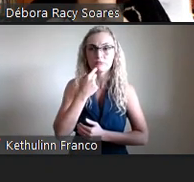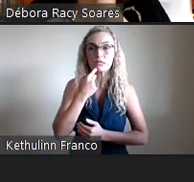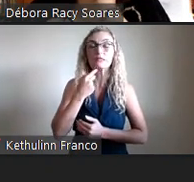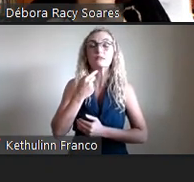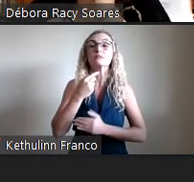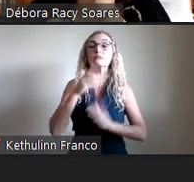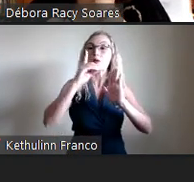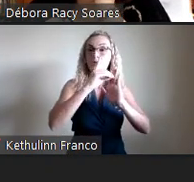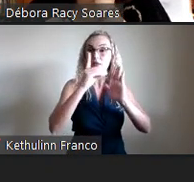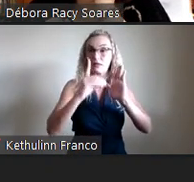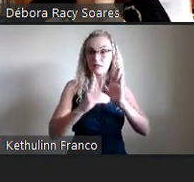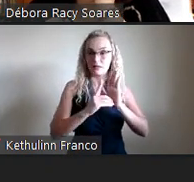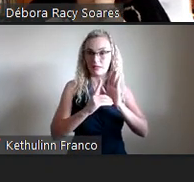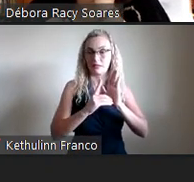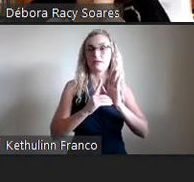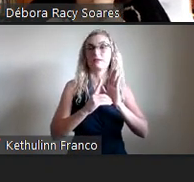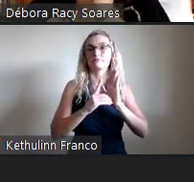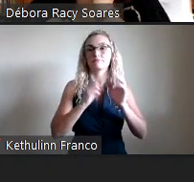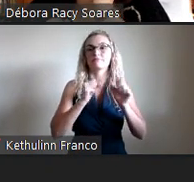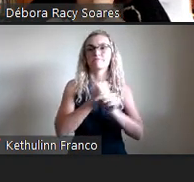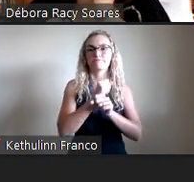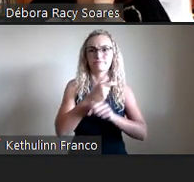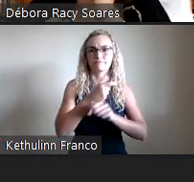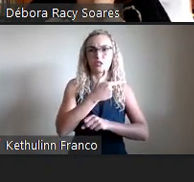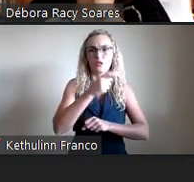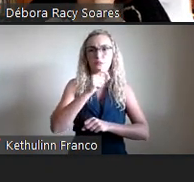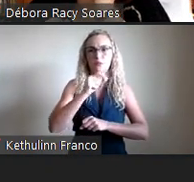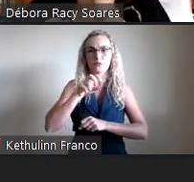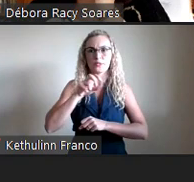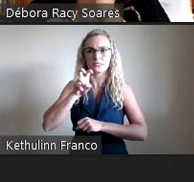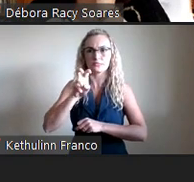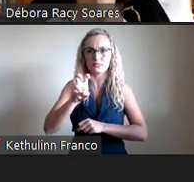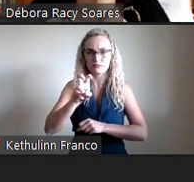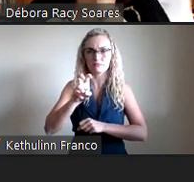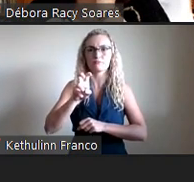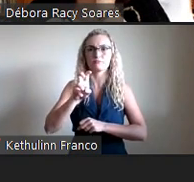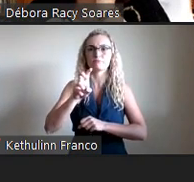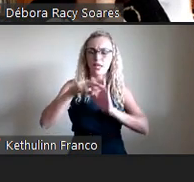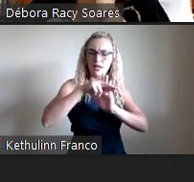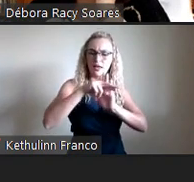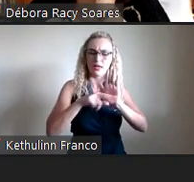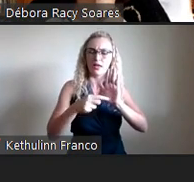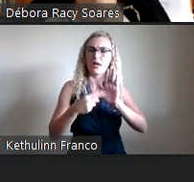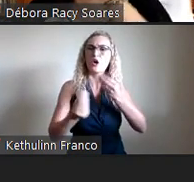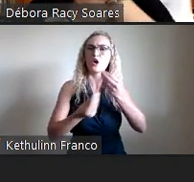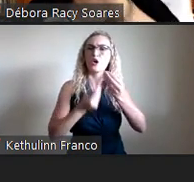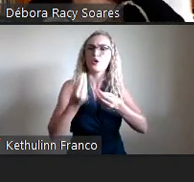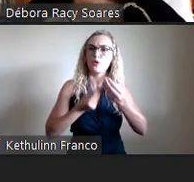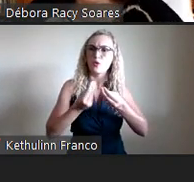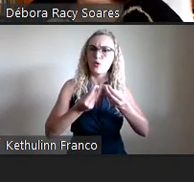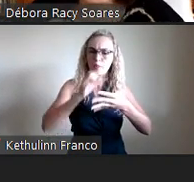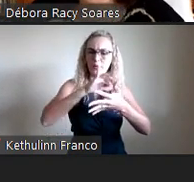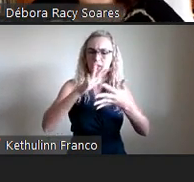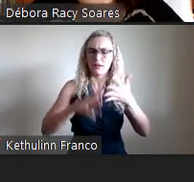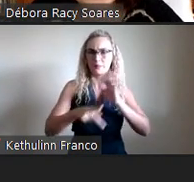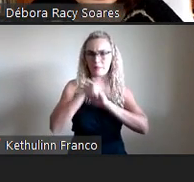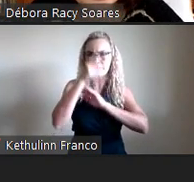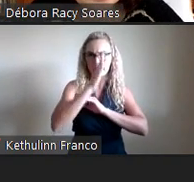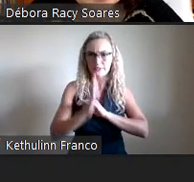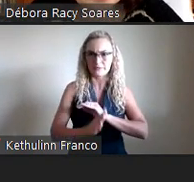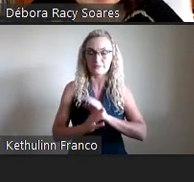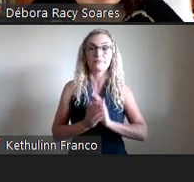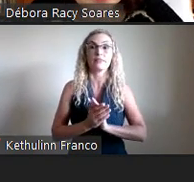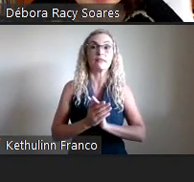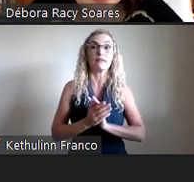regulariza, né, todo o ensino da língua de sinais no Brasil. Em 2021, agora a LDB traz o